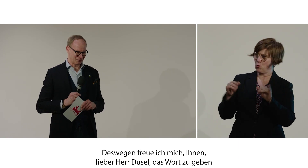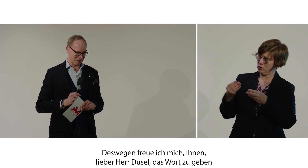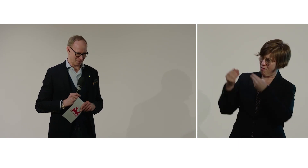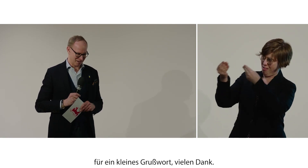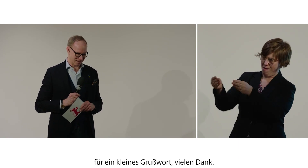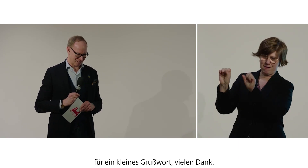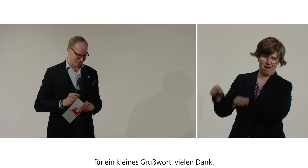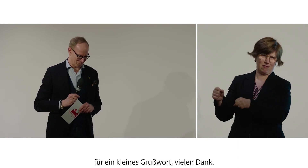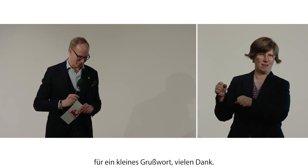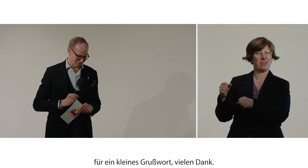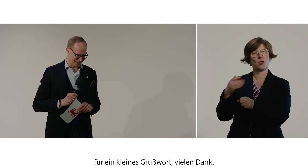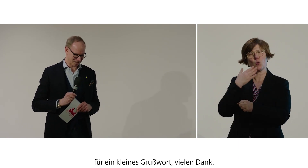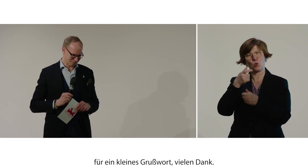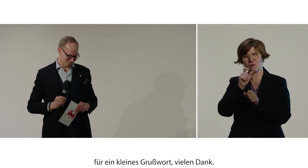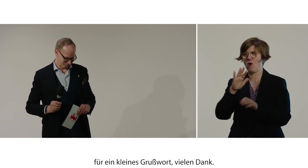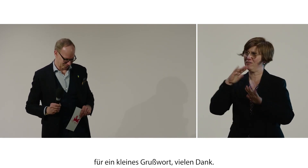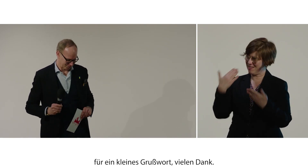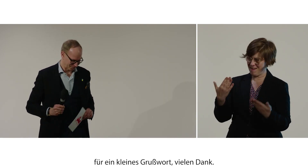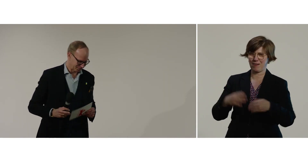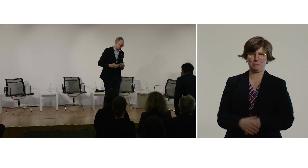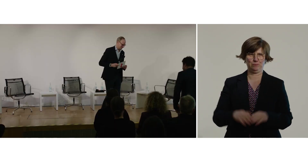Wort jetzt auch zu ergeben als ein kleines Grußwort. Vielen Dank.